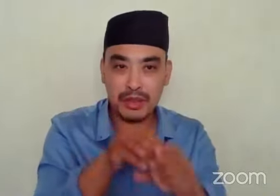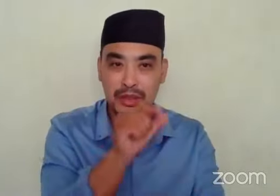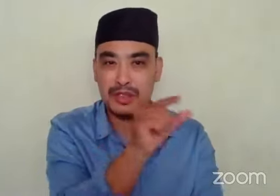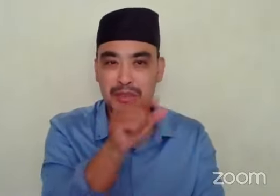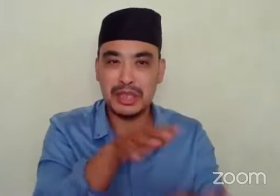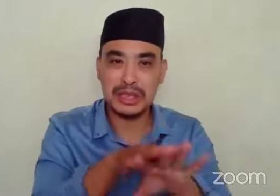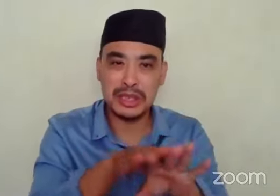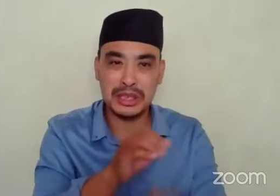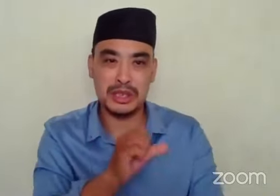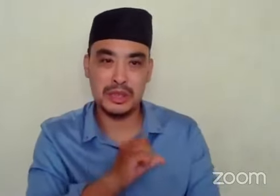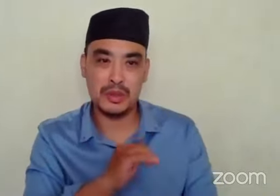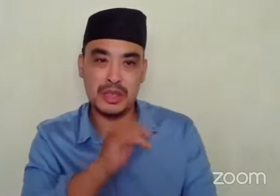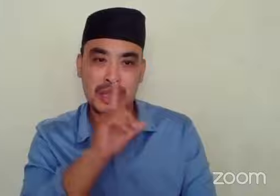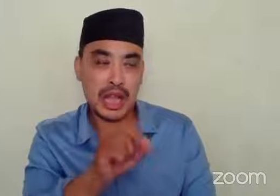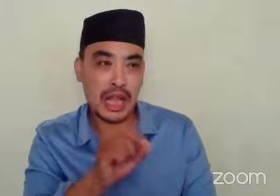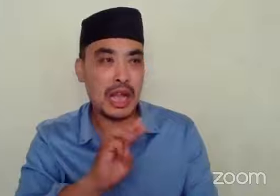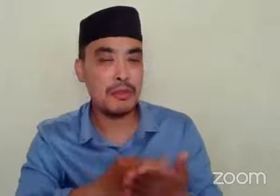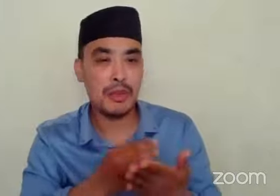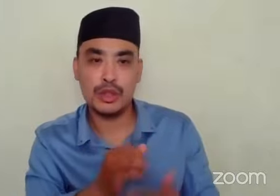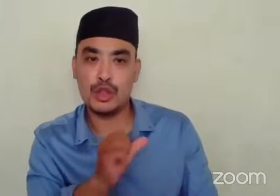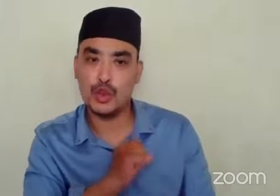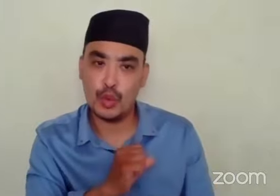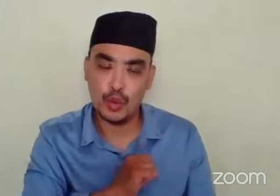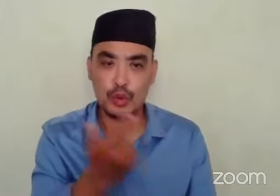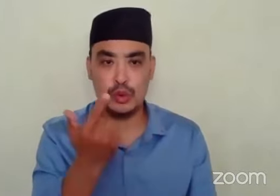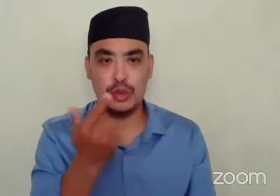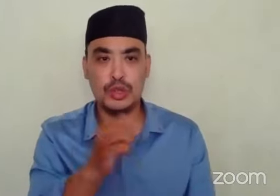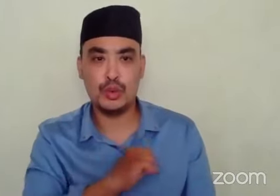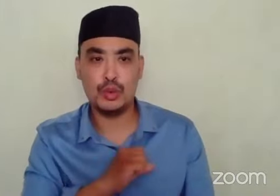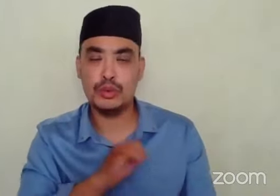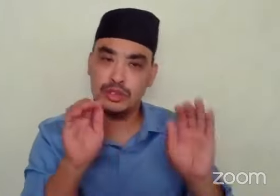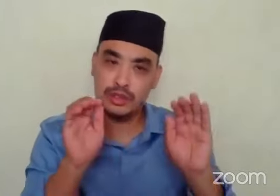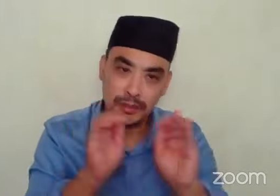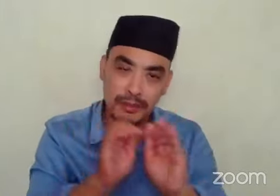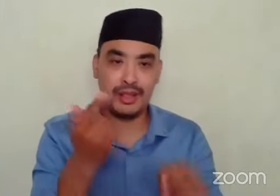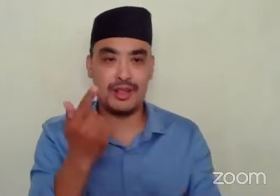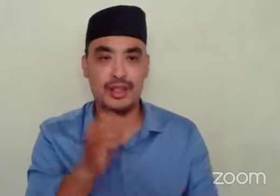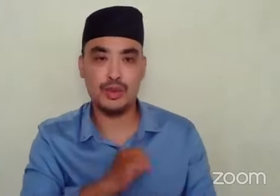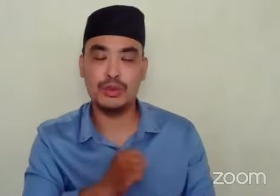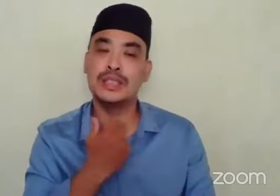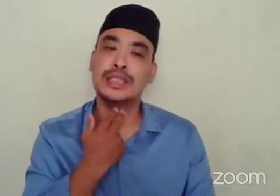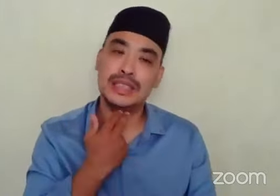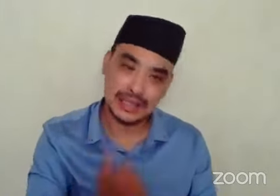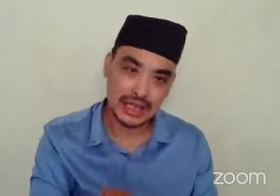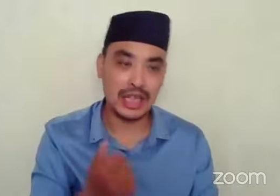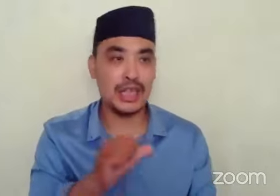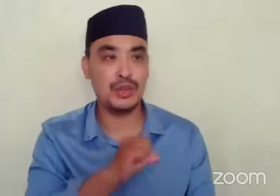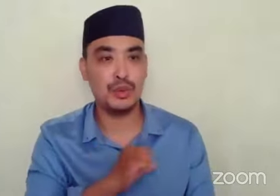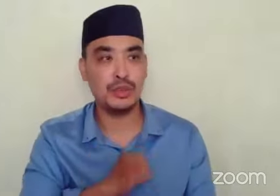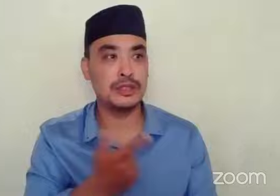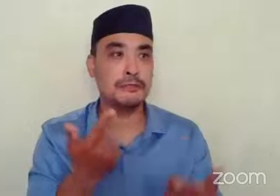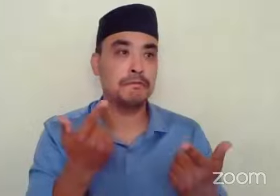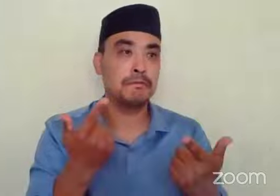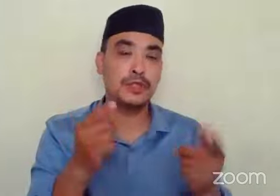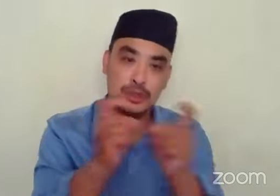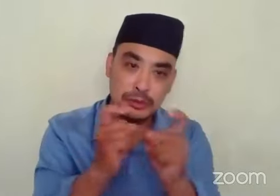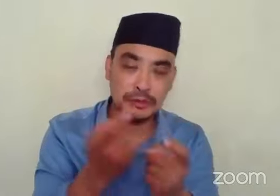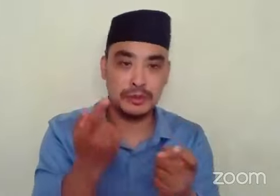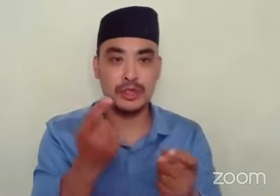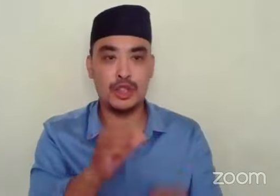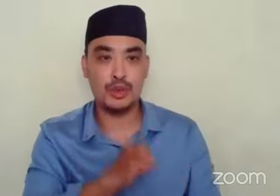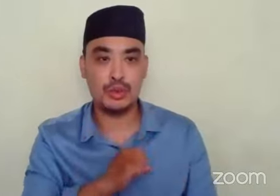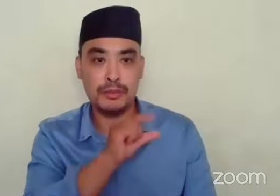जस्तो यौनिकता भन्ने बित्तिकै यौनका कुरा यौनका सम्बन्धका कुरा यौन इच्छा गर यौन इच्छा लागेका कुरा यौन सम्बन्धीका